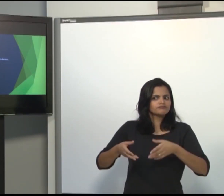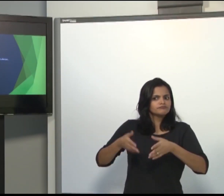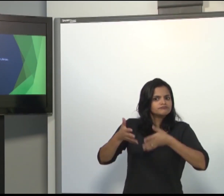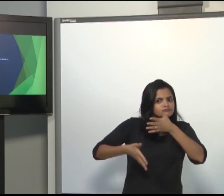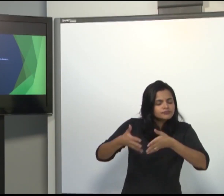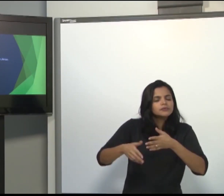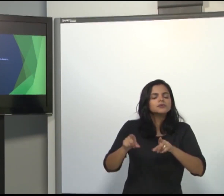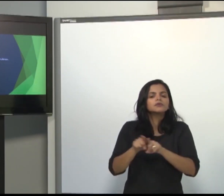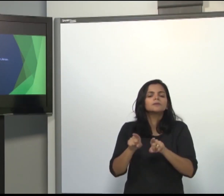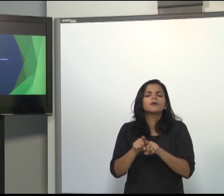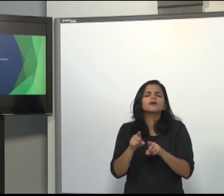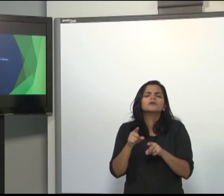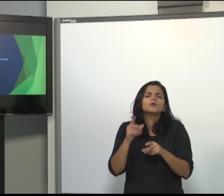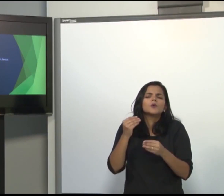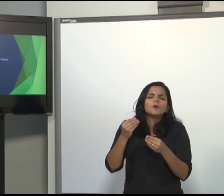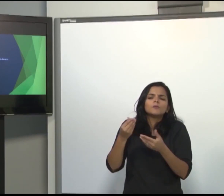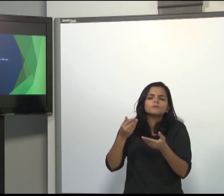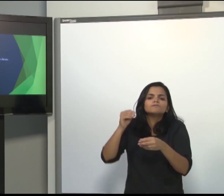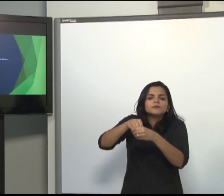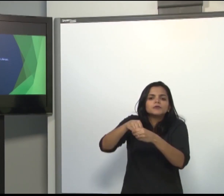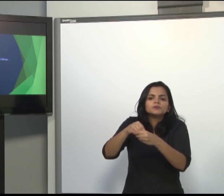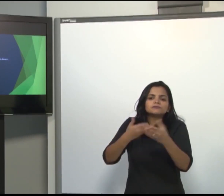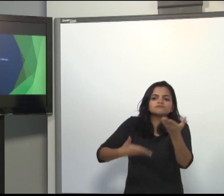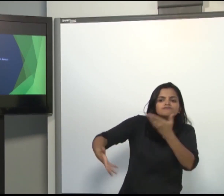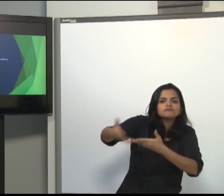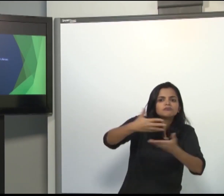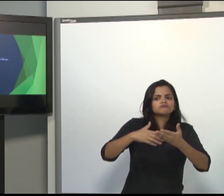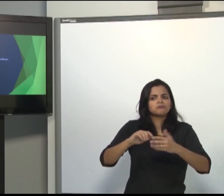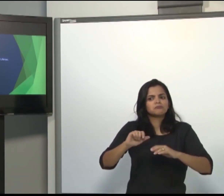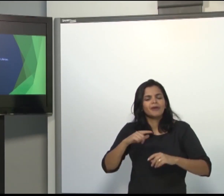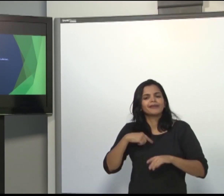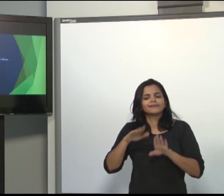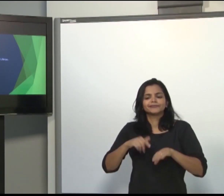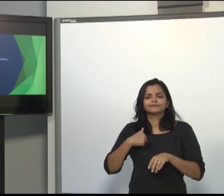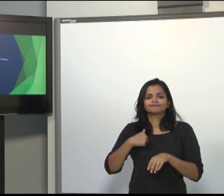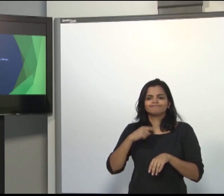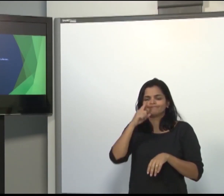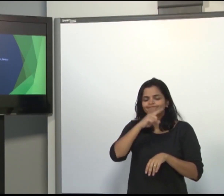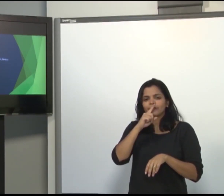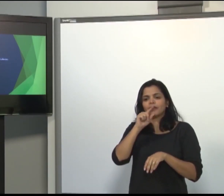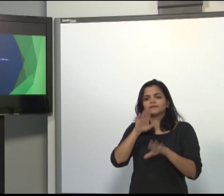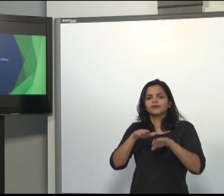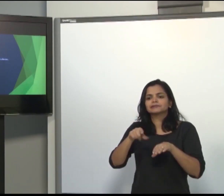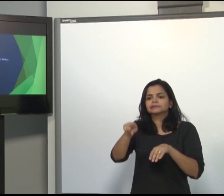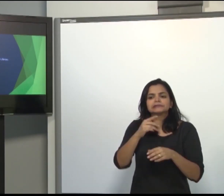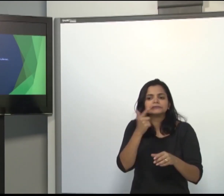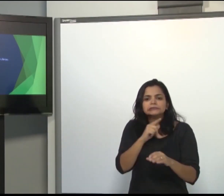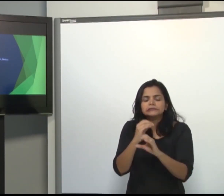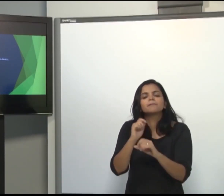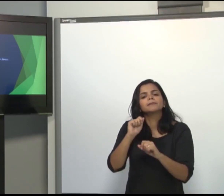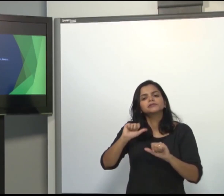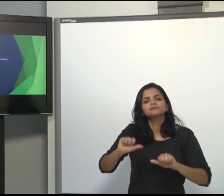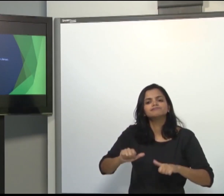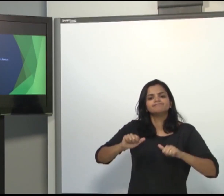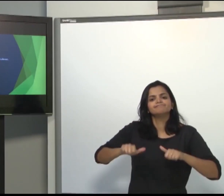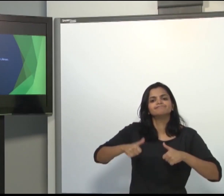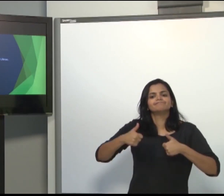É necessário que o professor ele perceba, através das interações, as falhas, o